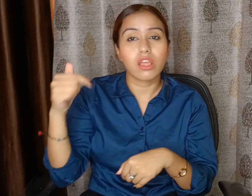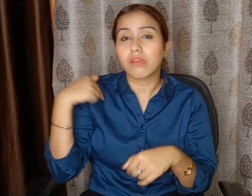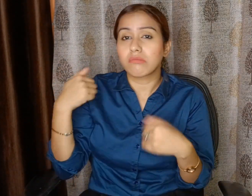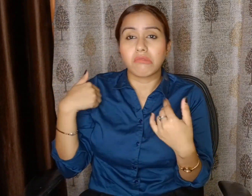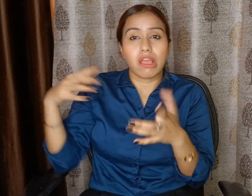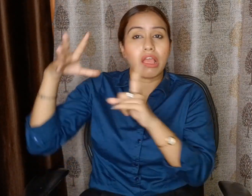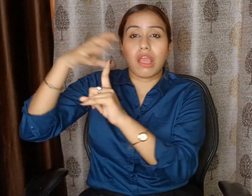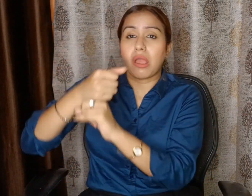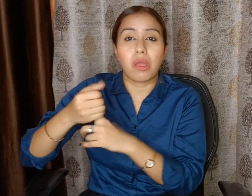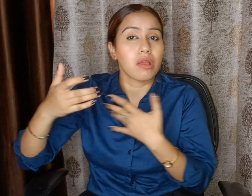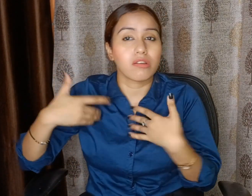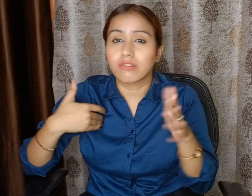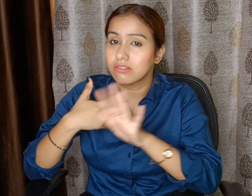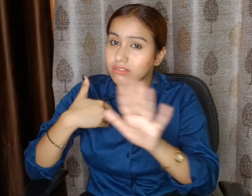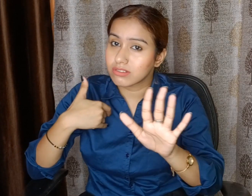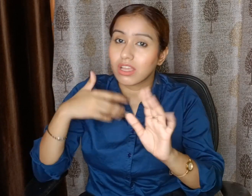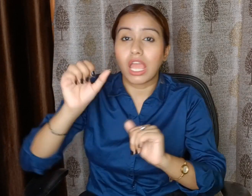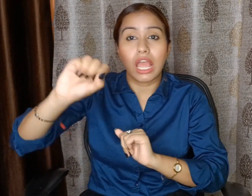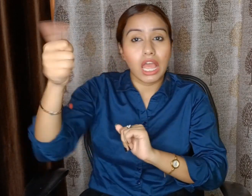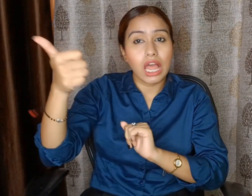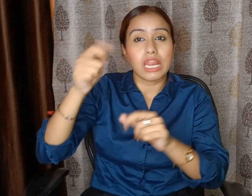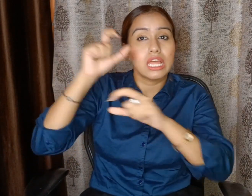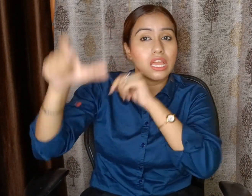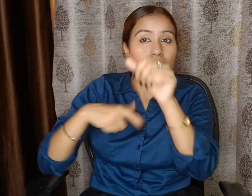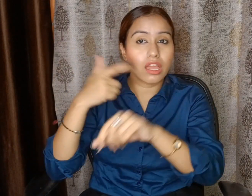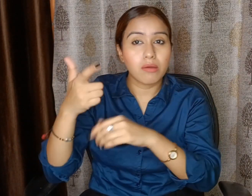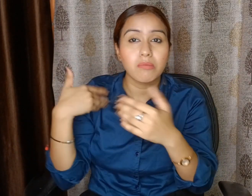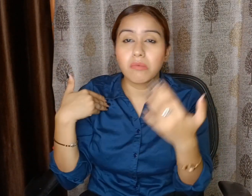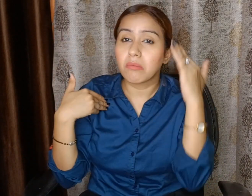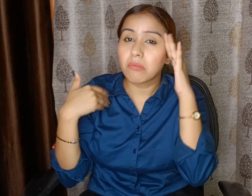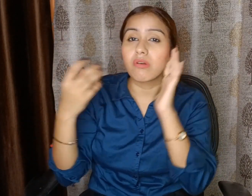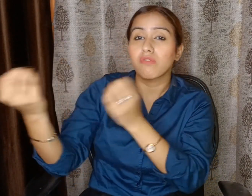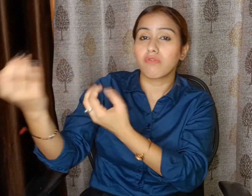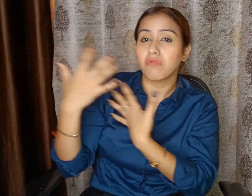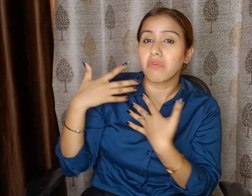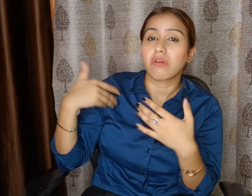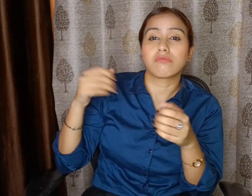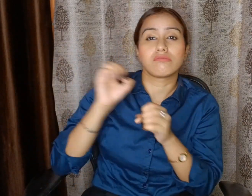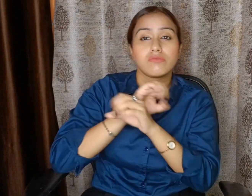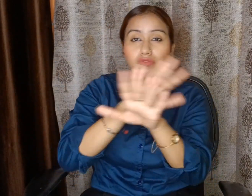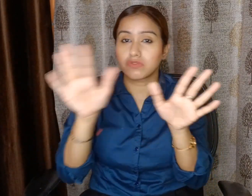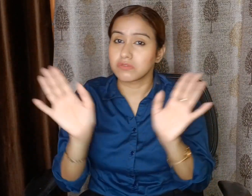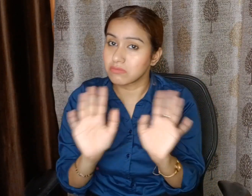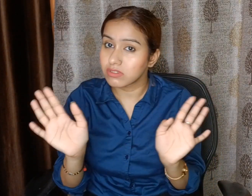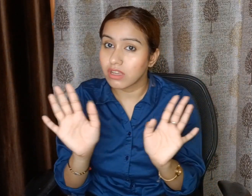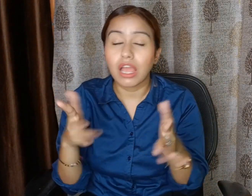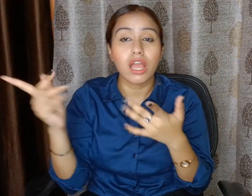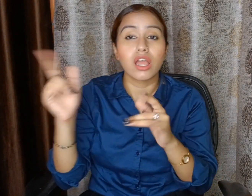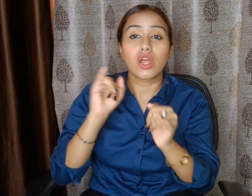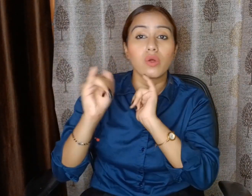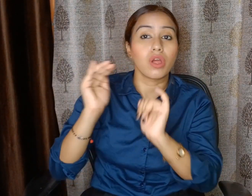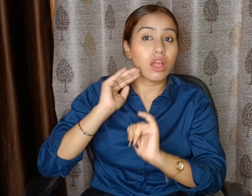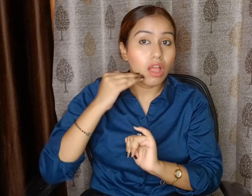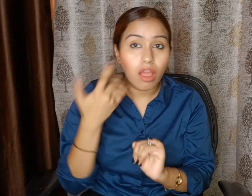हाँ, जो जॉब मैं अभी बता रही हूँ इसमें मेरा कोई भी इन्वॉल्वमेंट नहीं है पर्सनली, मुझे बस इन्फॉर्मेशन मिली थी तो मैं आपके साथ शेयर कर रही